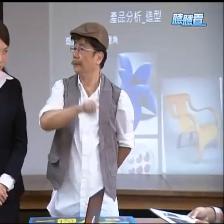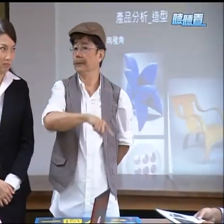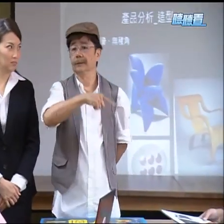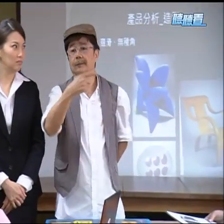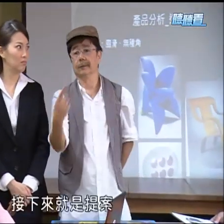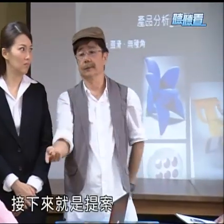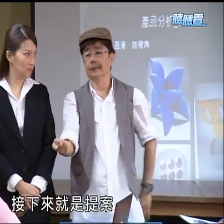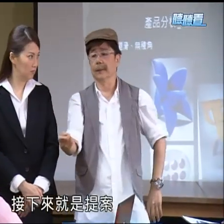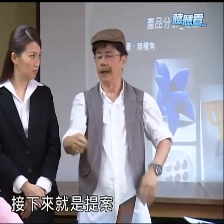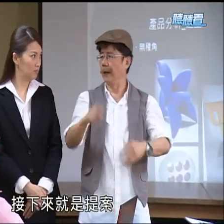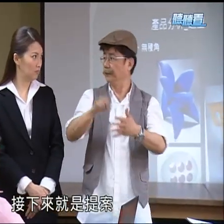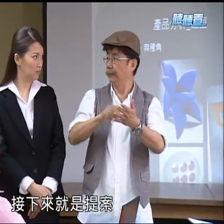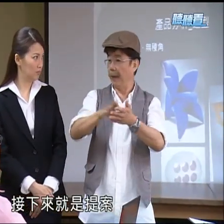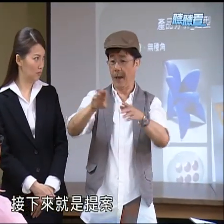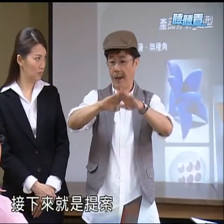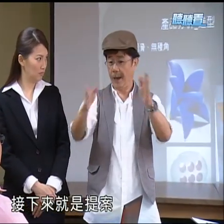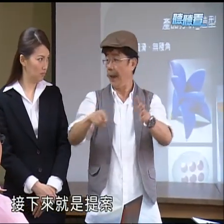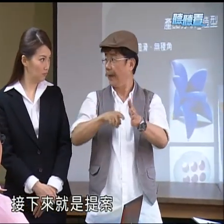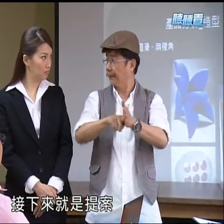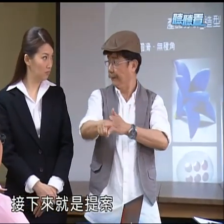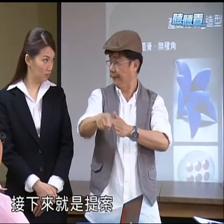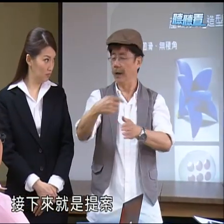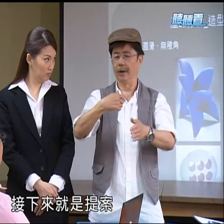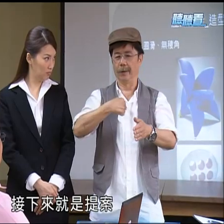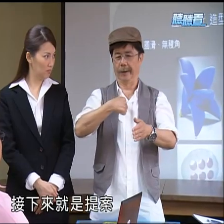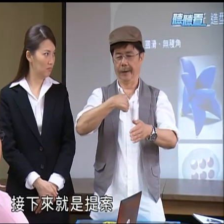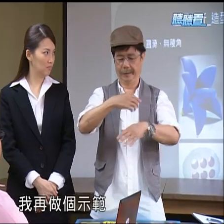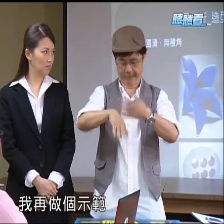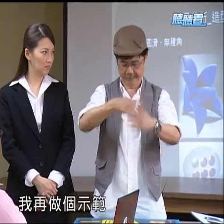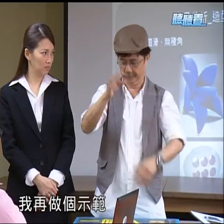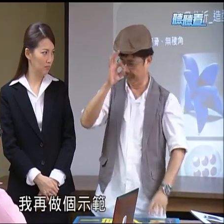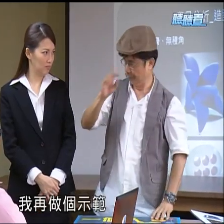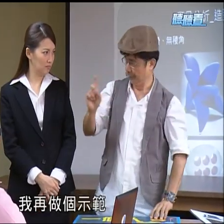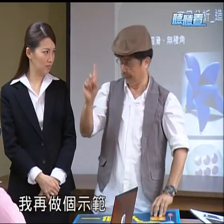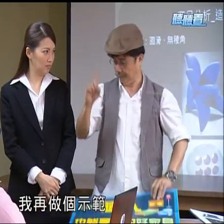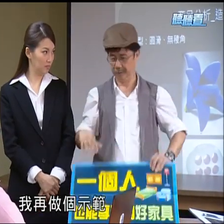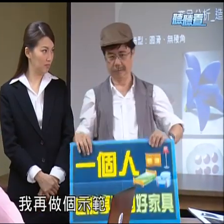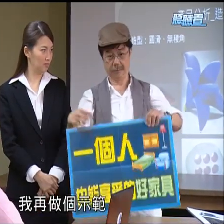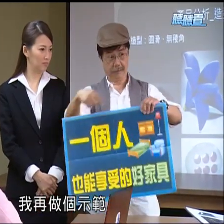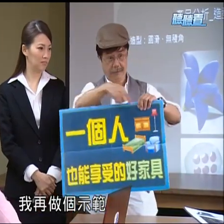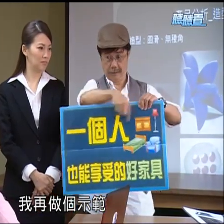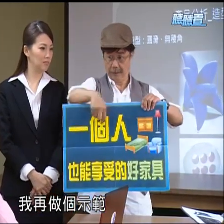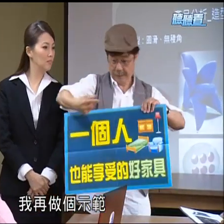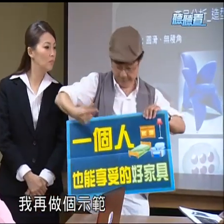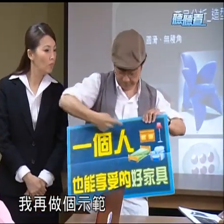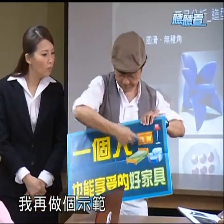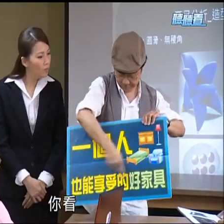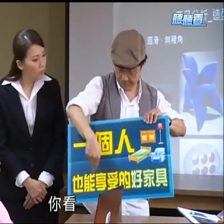哎，接下来呢就是提案，我再做个示范啊。啊，你看啊，